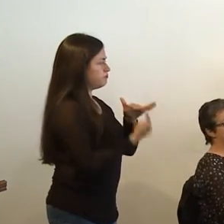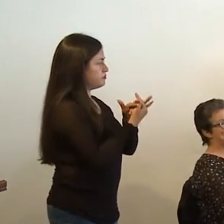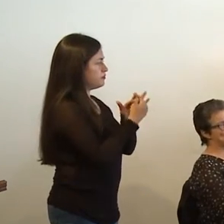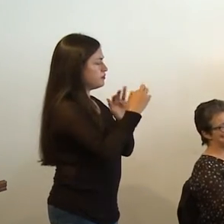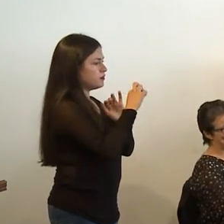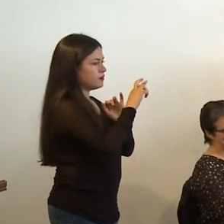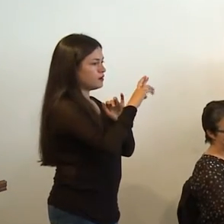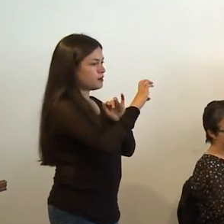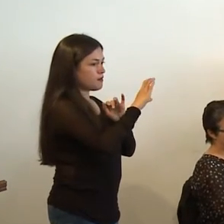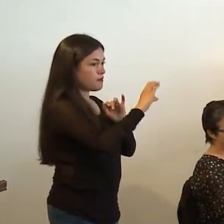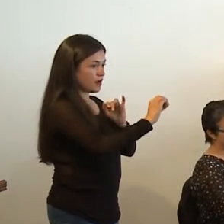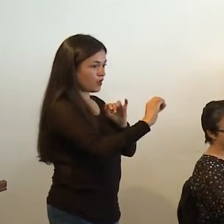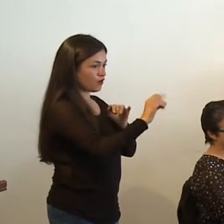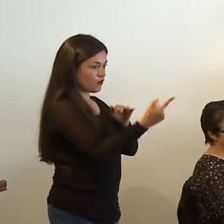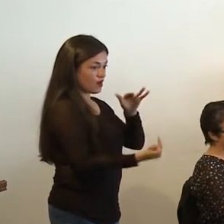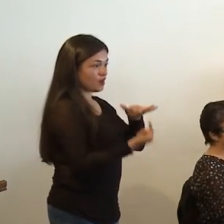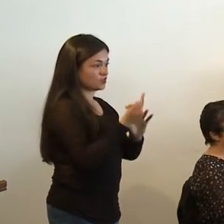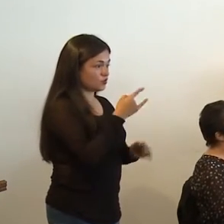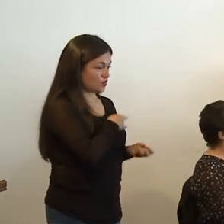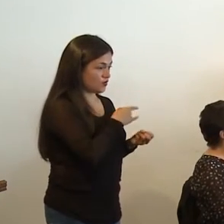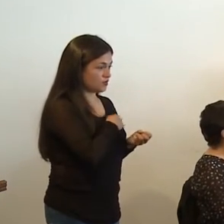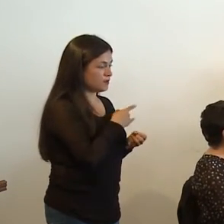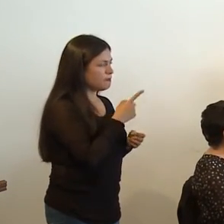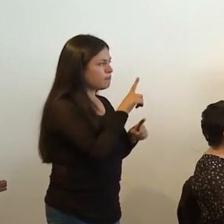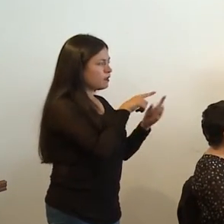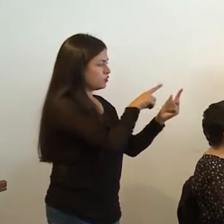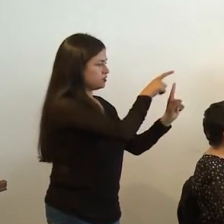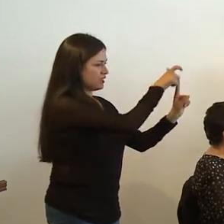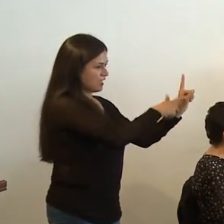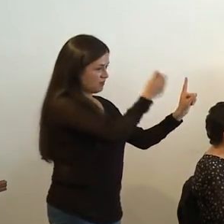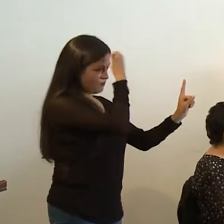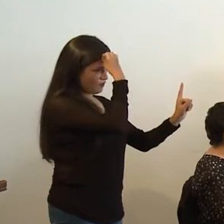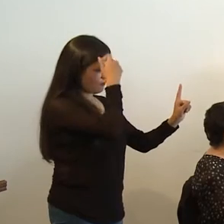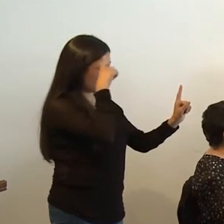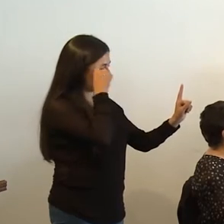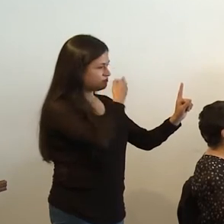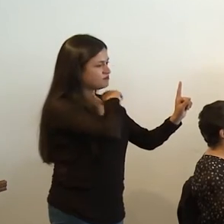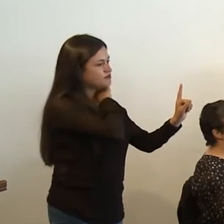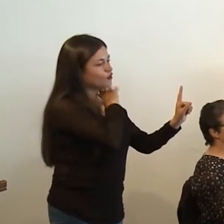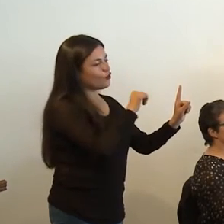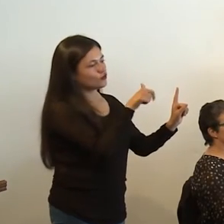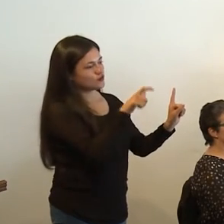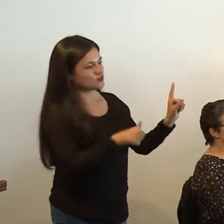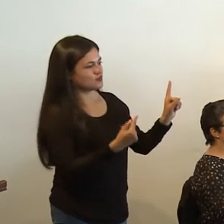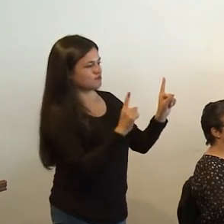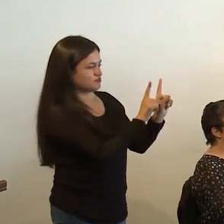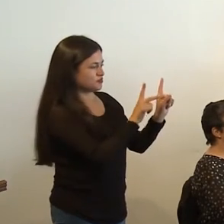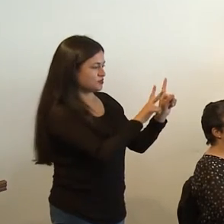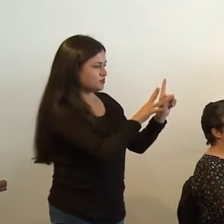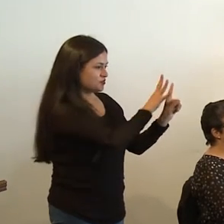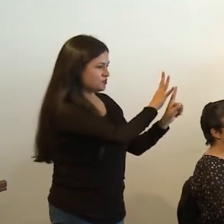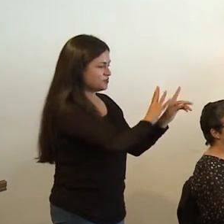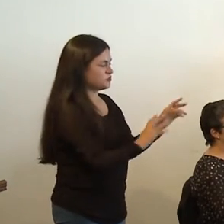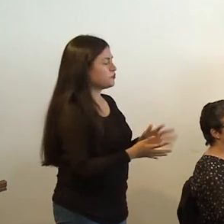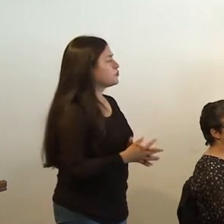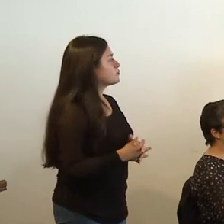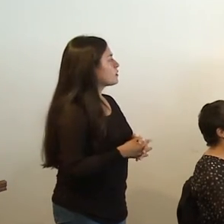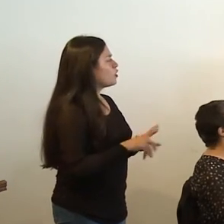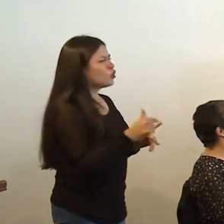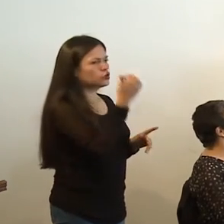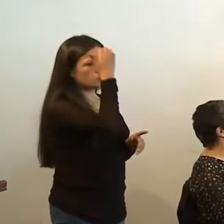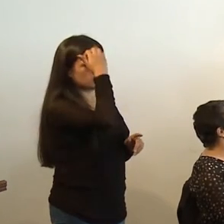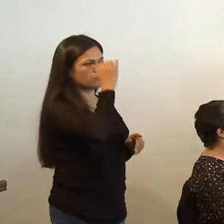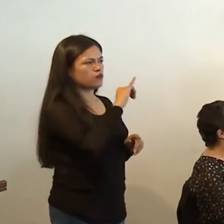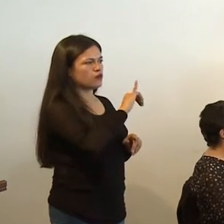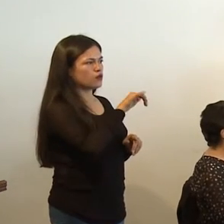que Mario y unas personas que empezamos a apoyar. El profesor Jorge Posada, que desafortunadamente no está, seguramente va a venir